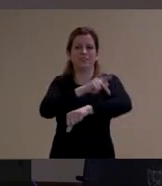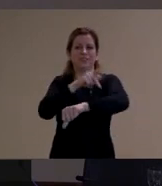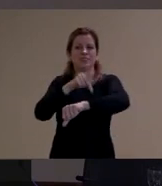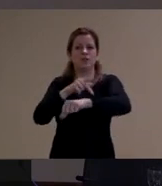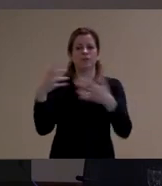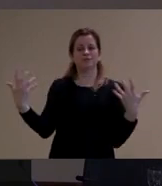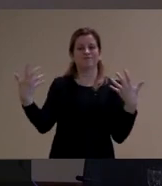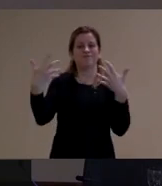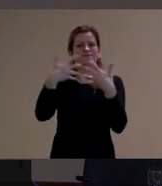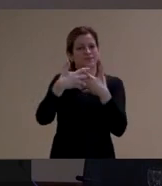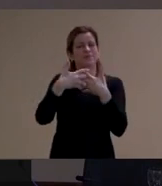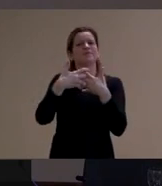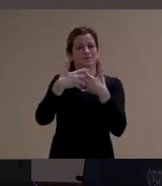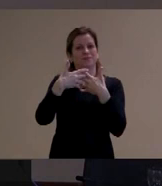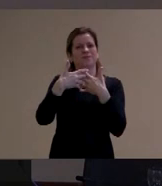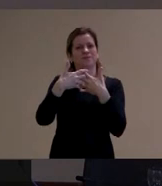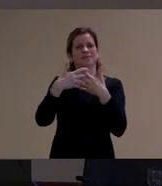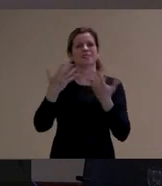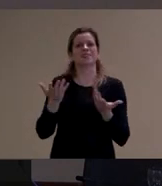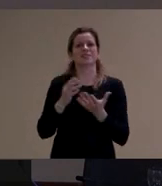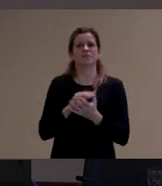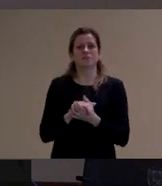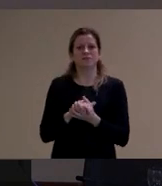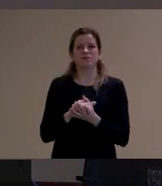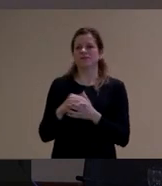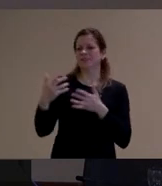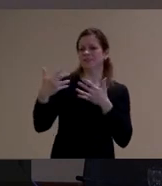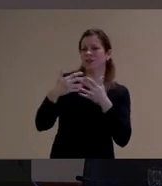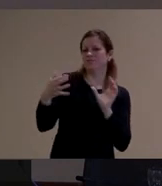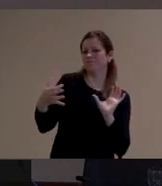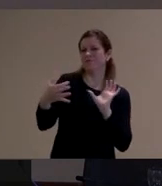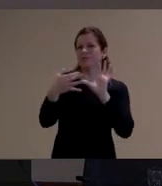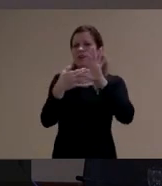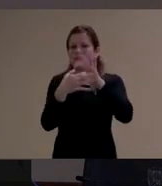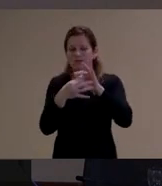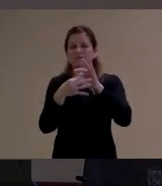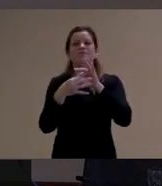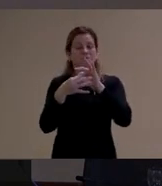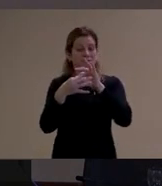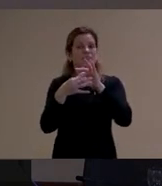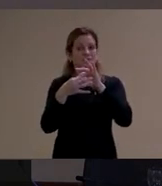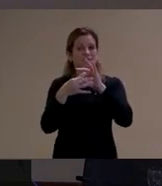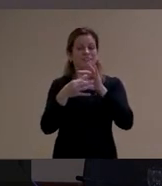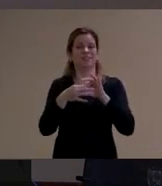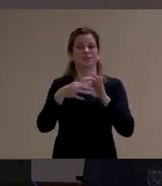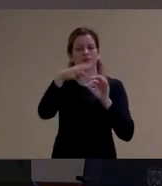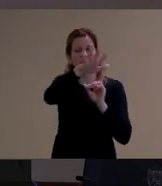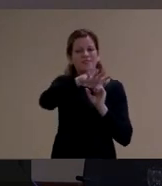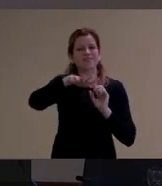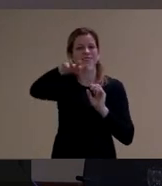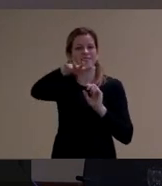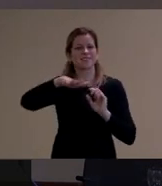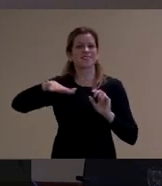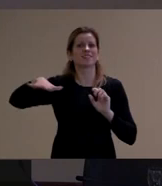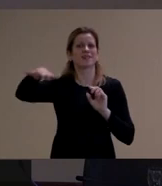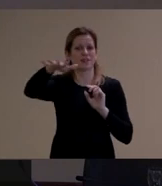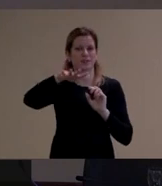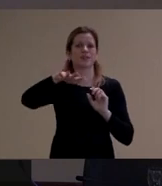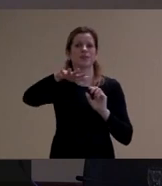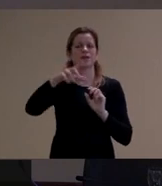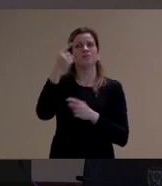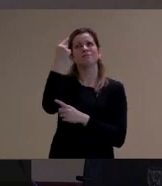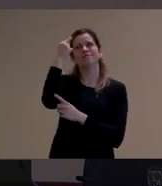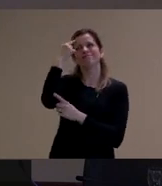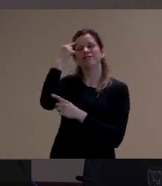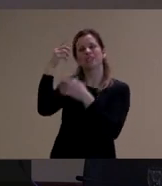articuladamente né interseccionados se fossemos utilizar uma palavra né utilizada tão recentemente para